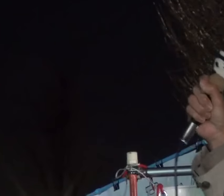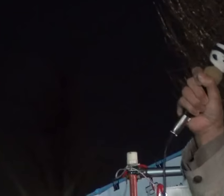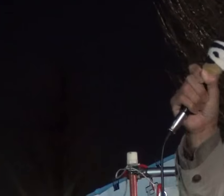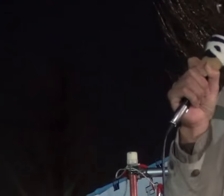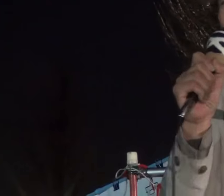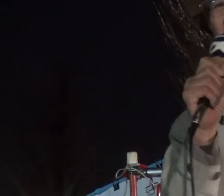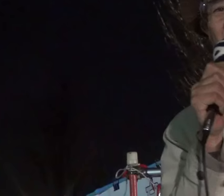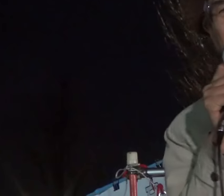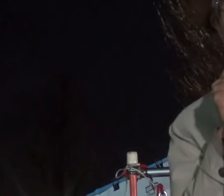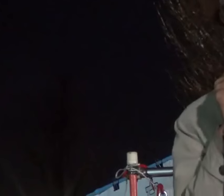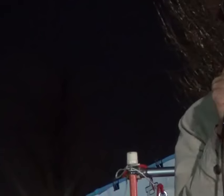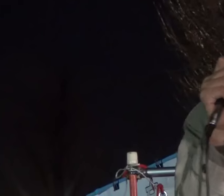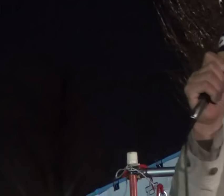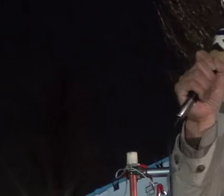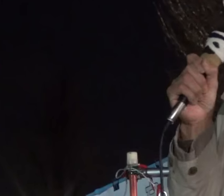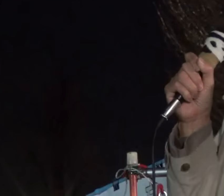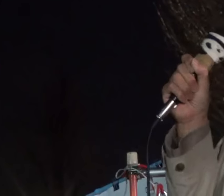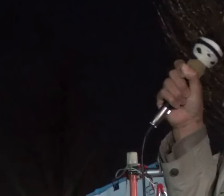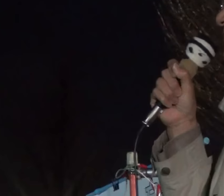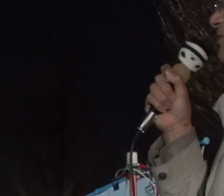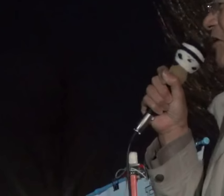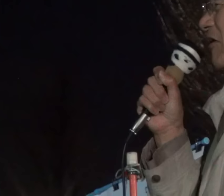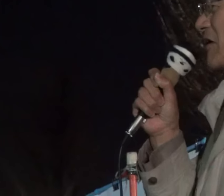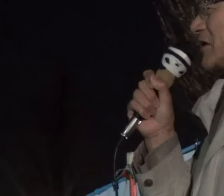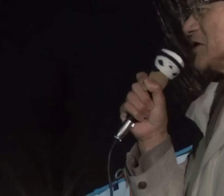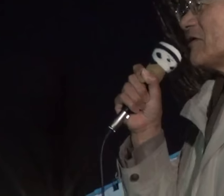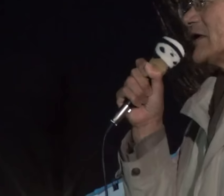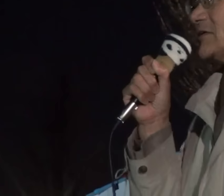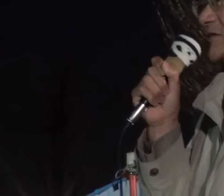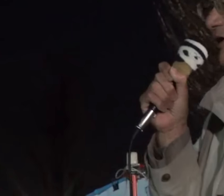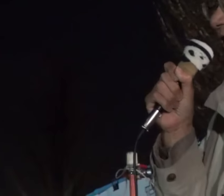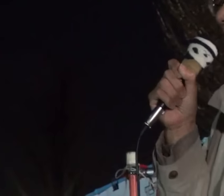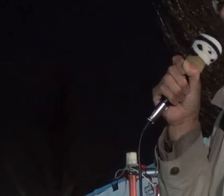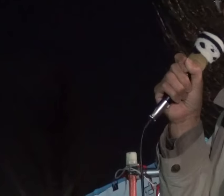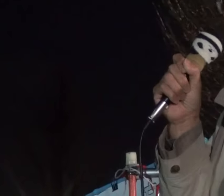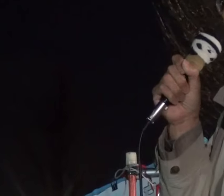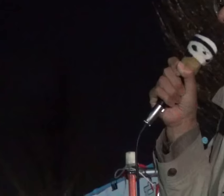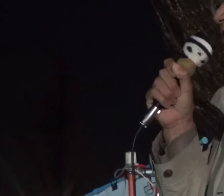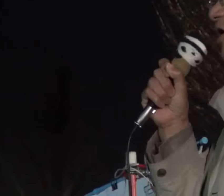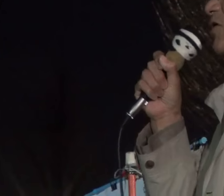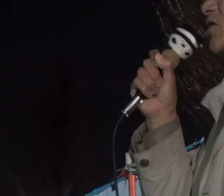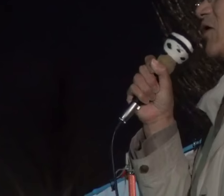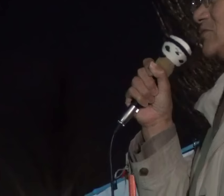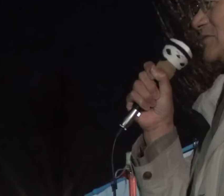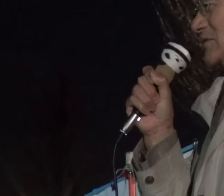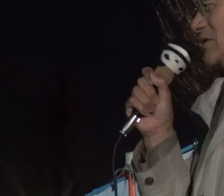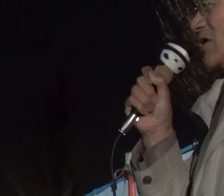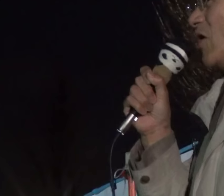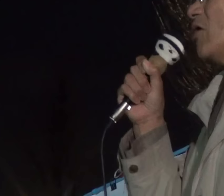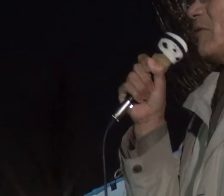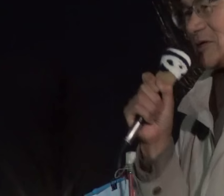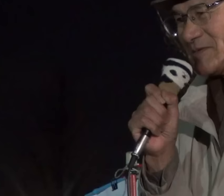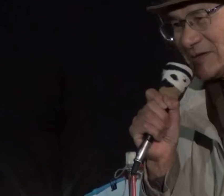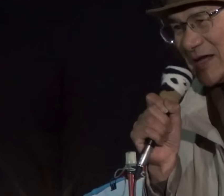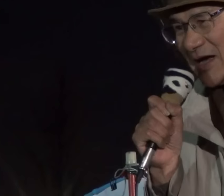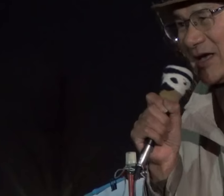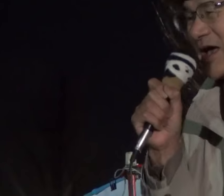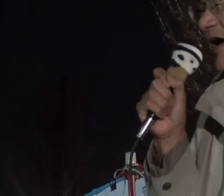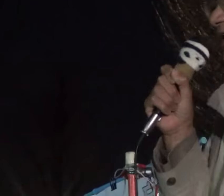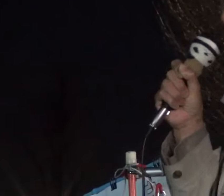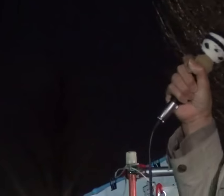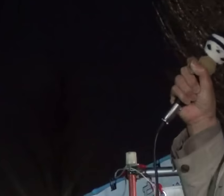ん、昨日と今日私も宜野湾市内をコンコン訪問し